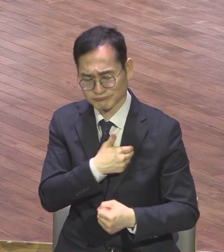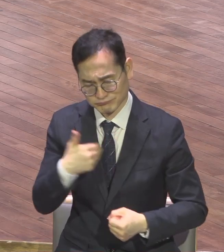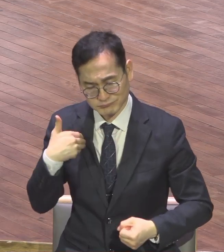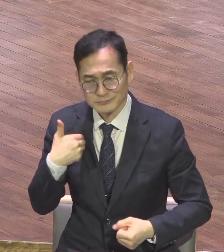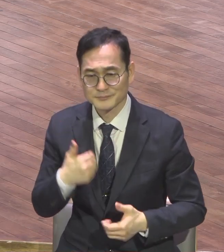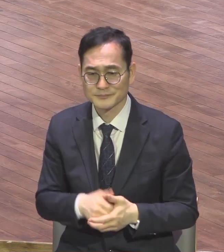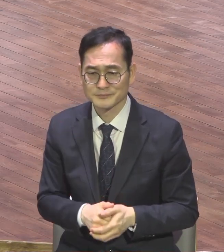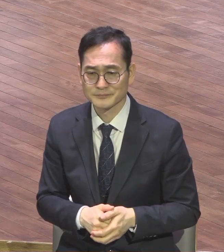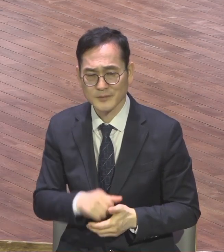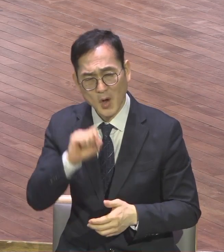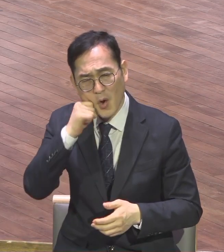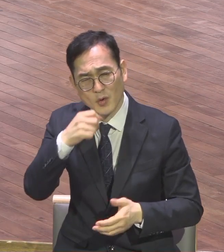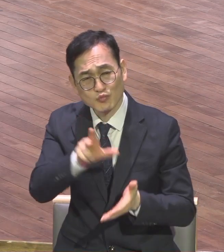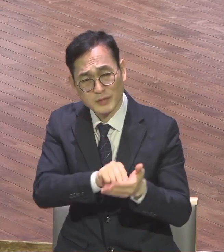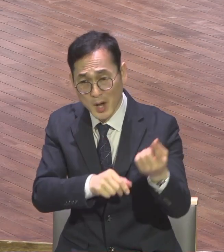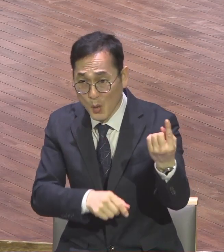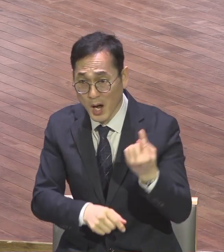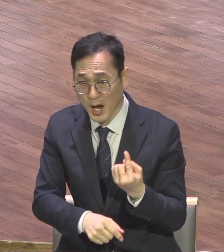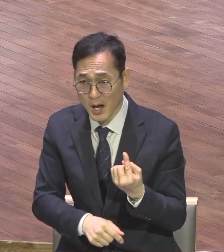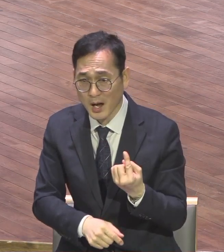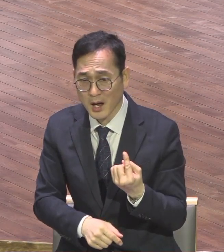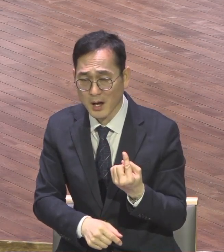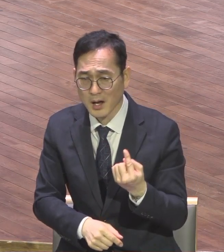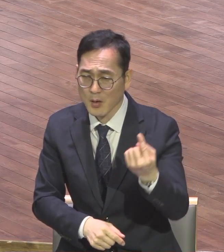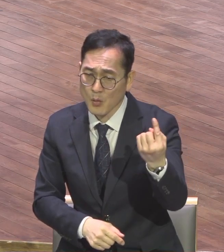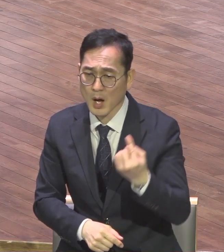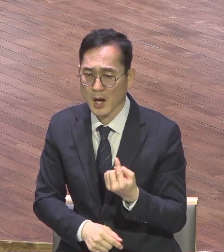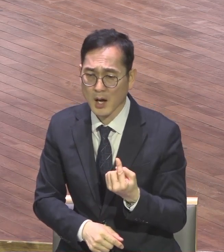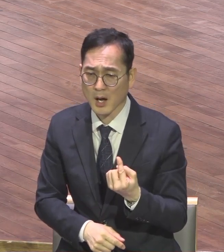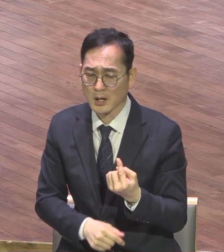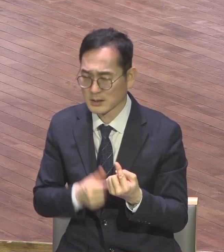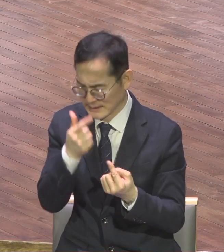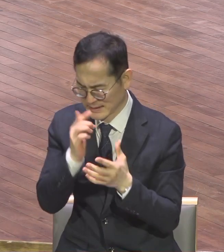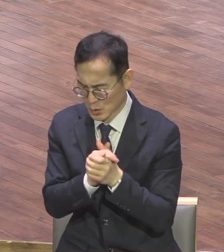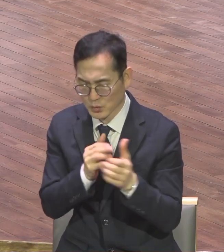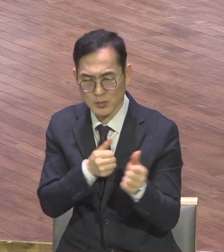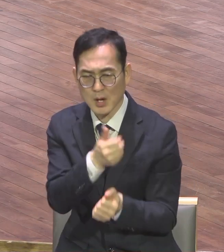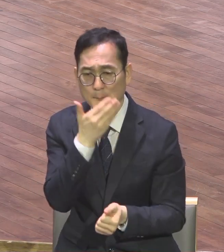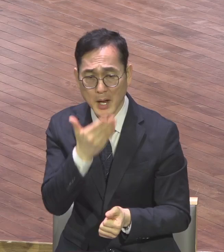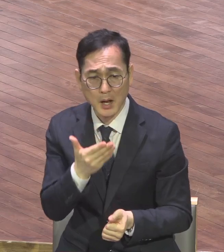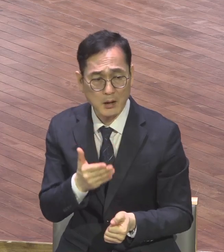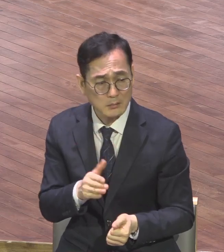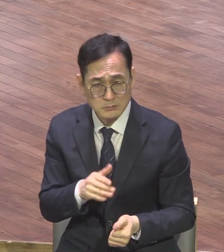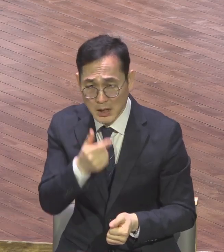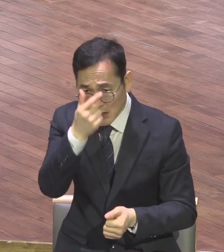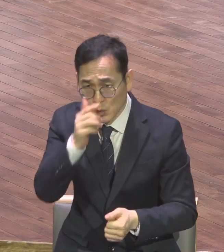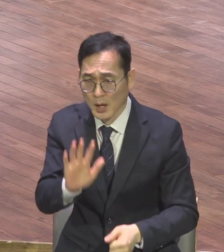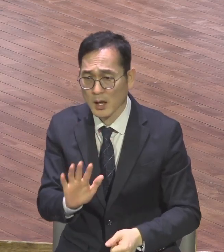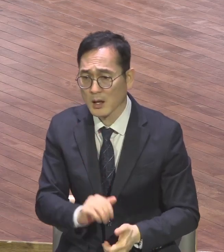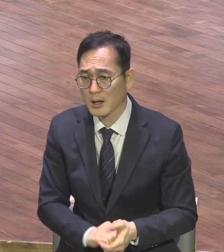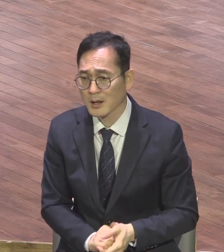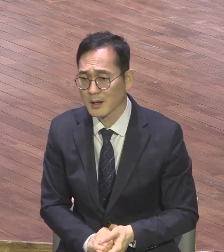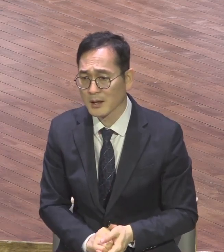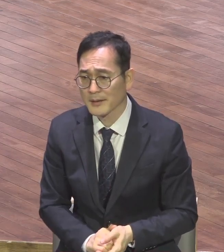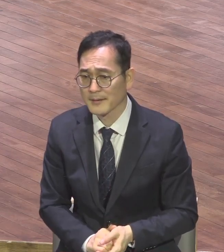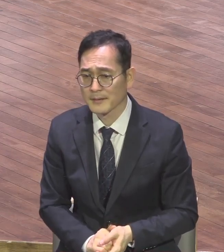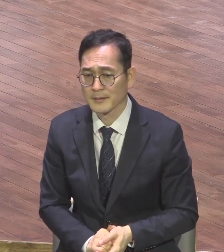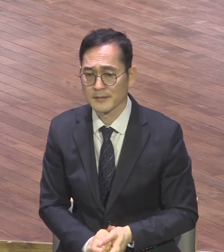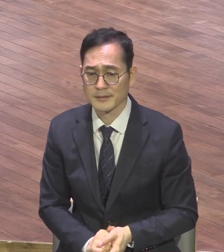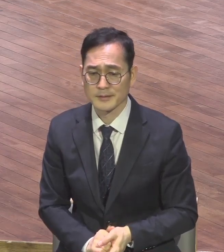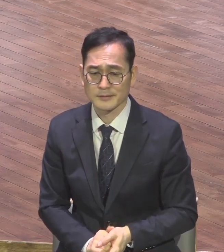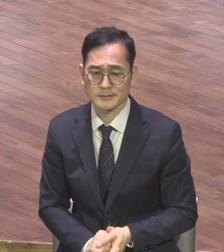어려움을 당하면서도 기도 안 해요. 이 그리스도의 능력을 지식으로 이해하는데 체험